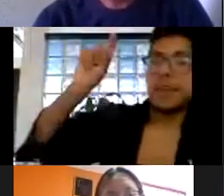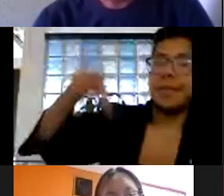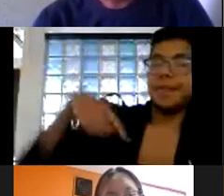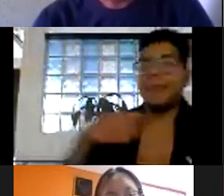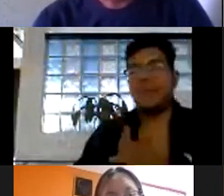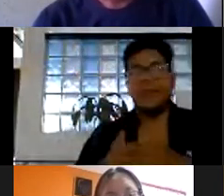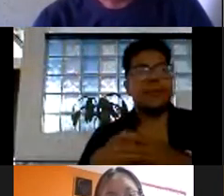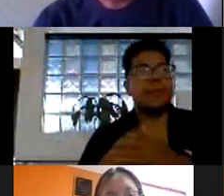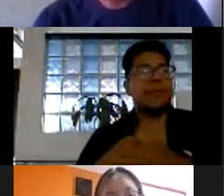¿Alguien más tiene otra duda?